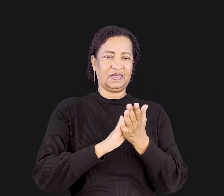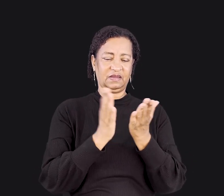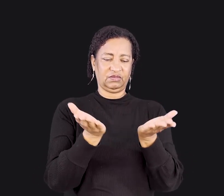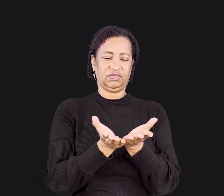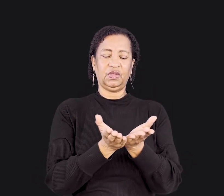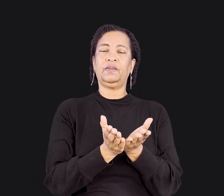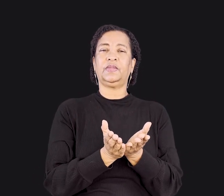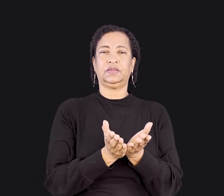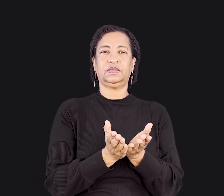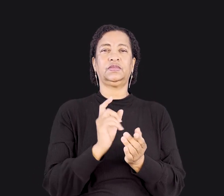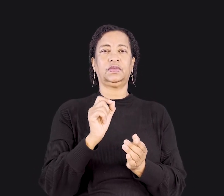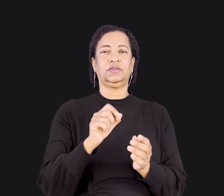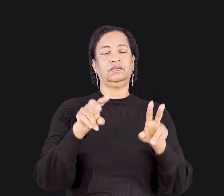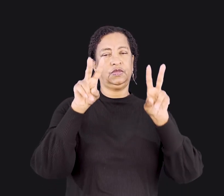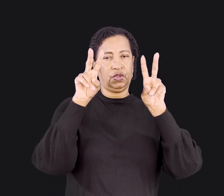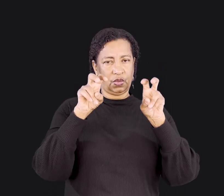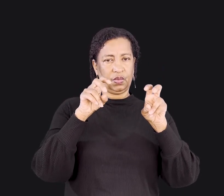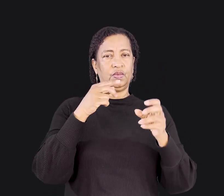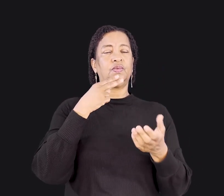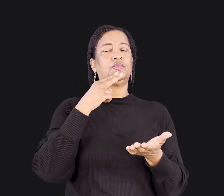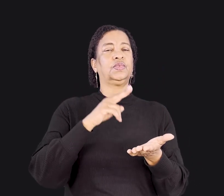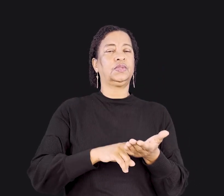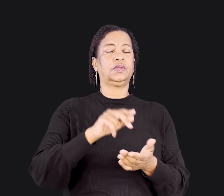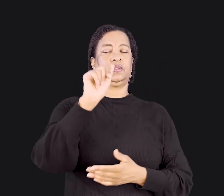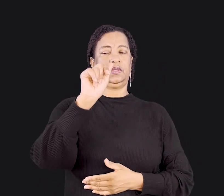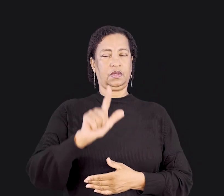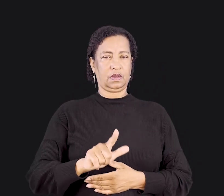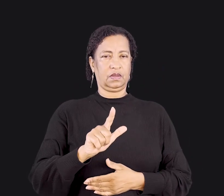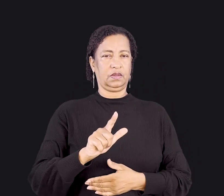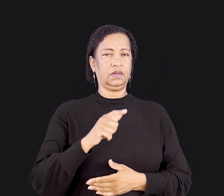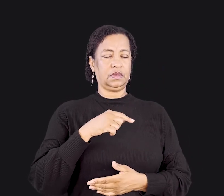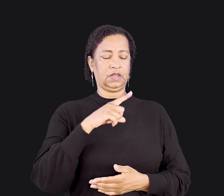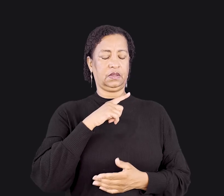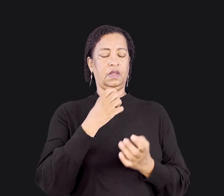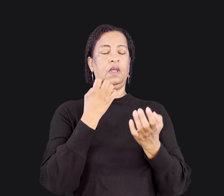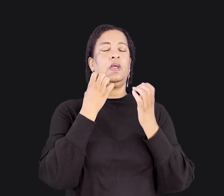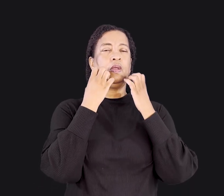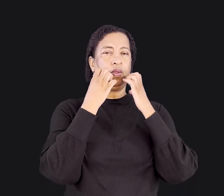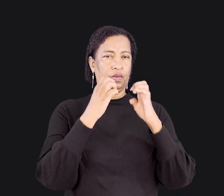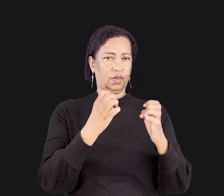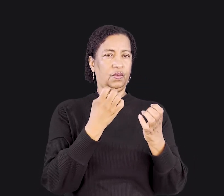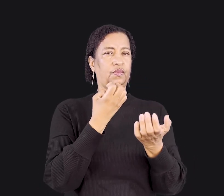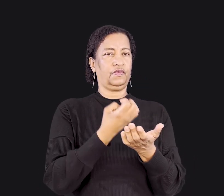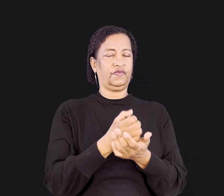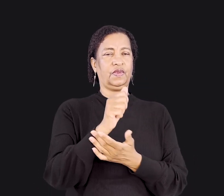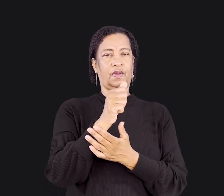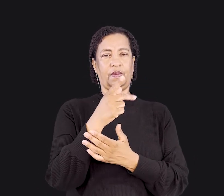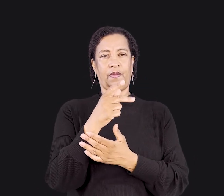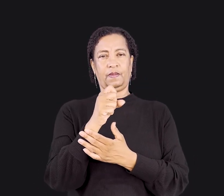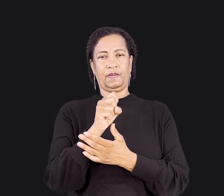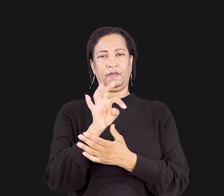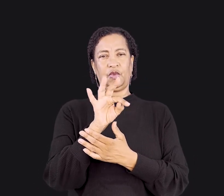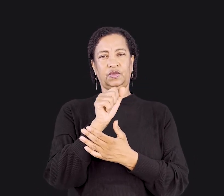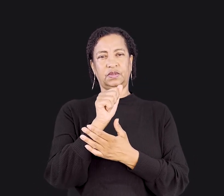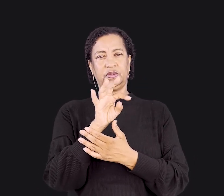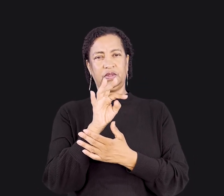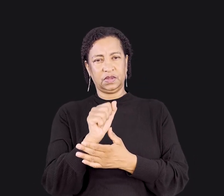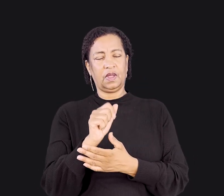Escrituras? Este é o assunto da carta aos Gálatas. Nela, um evangelho apóstata é exposto pelo evangelho